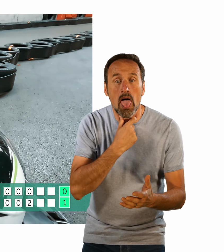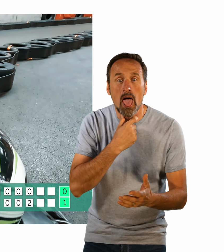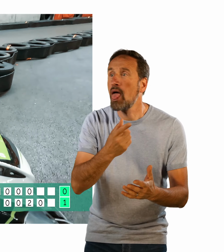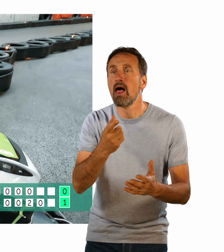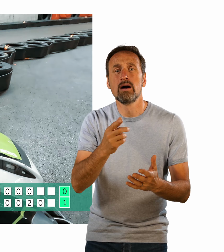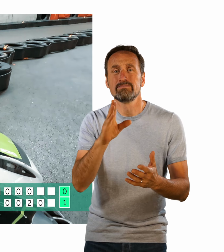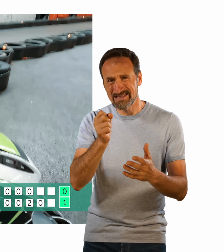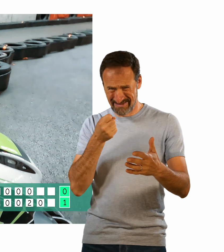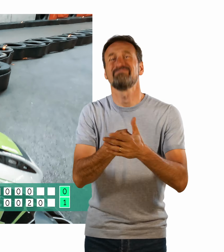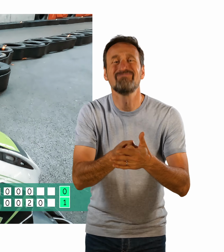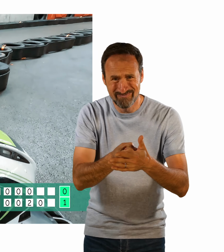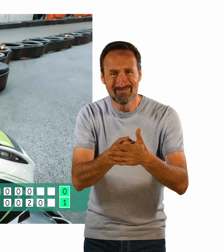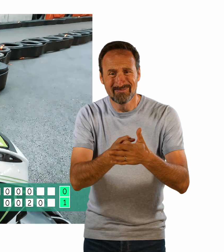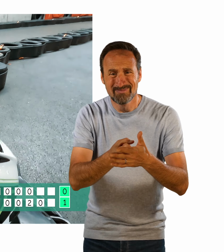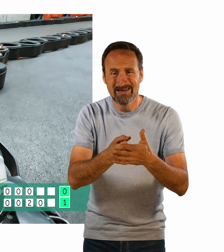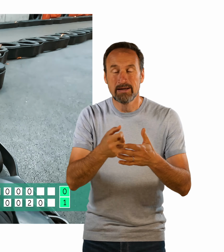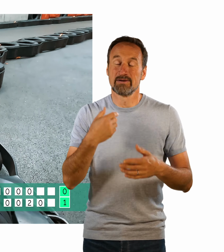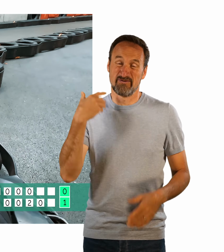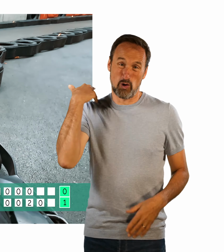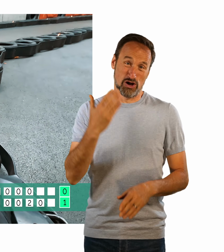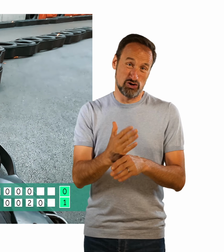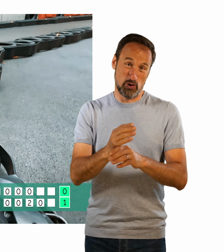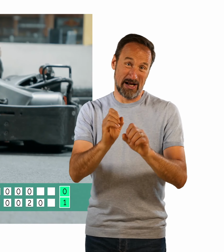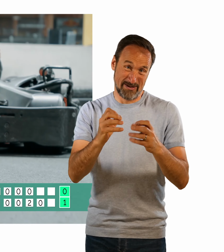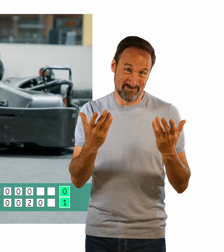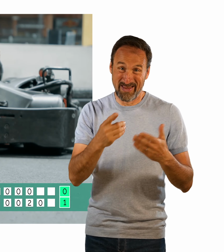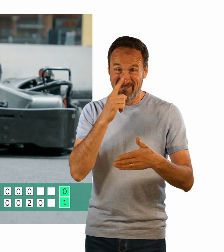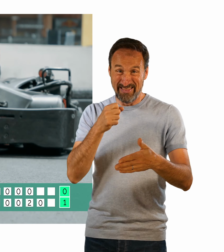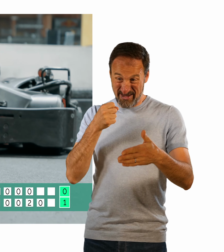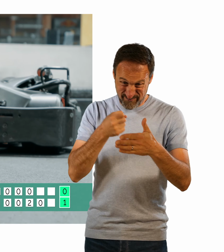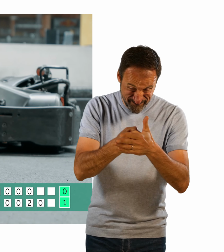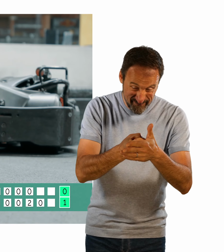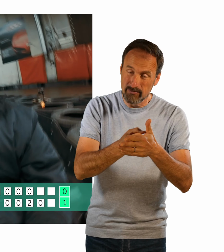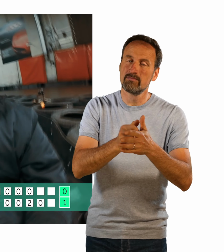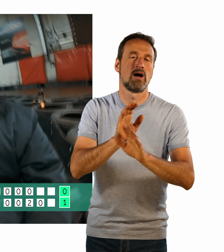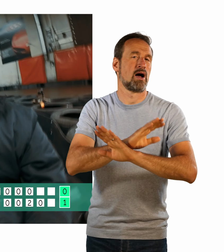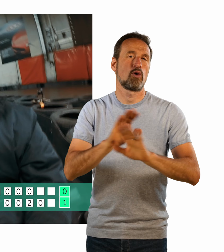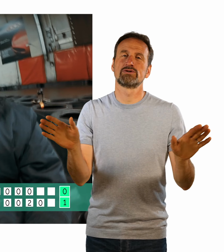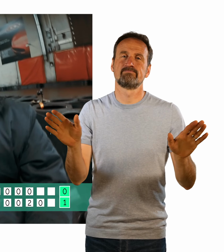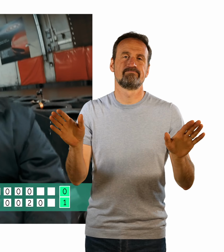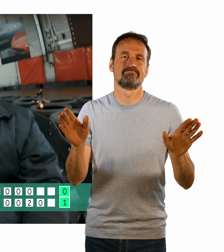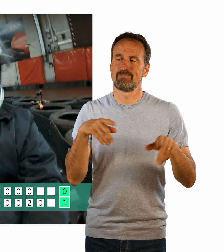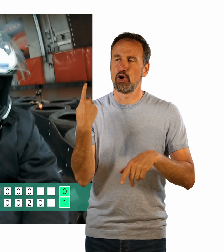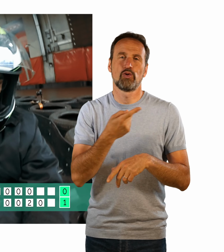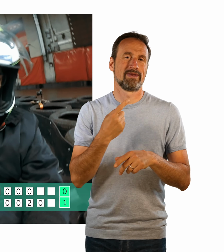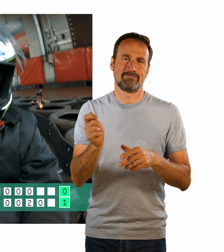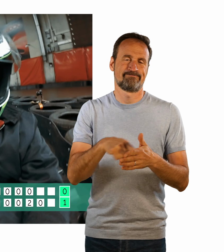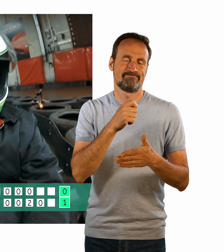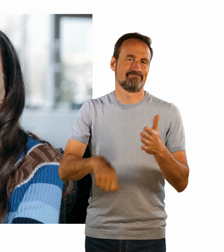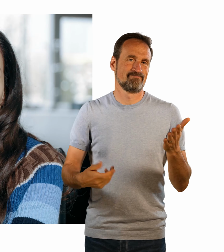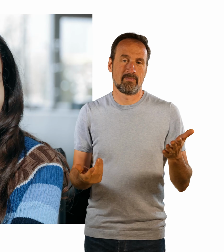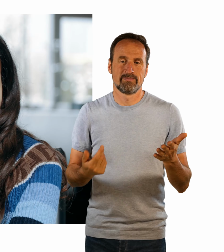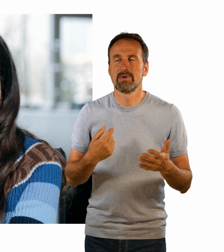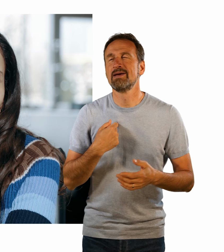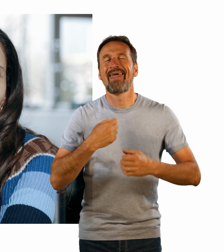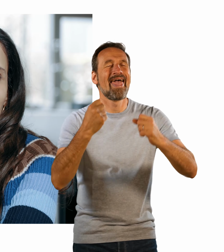Da steht er an der Bande und kommt nicht weiter. Und das hab ich ja vorhin schon gesagt. Das ist das Aus in dieser Runde. Ich hab's richtig abgefeiert.